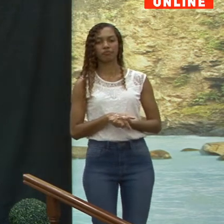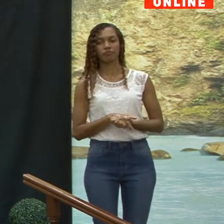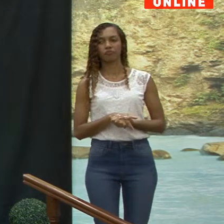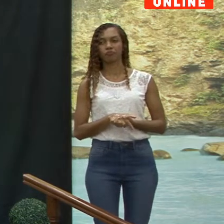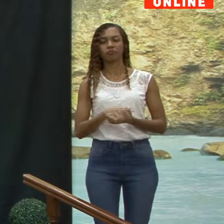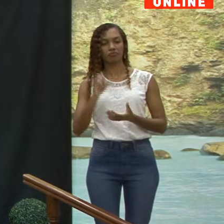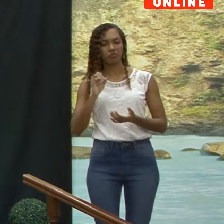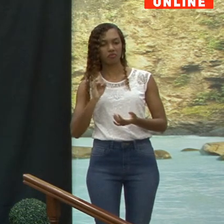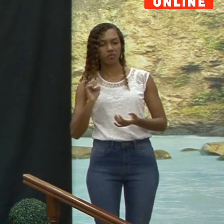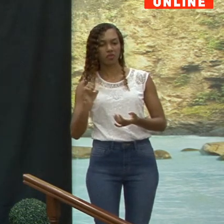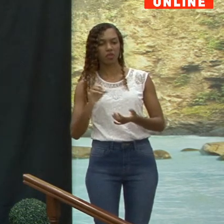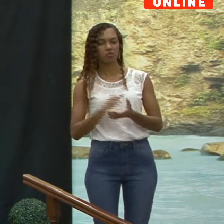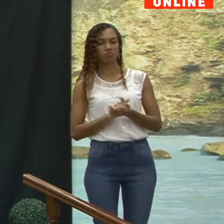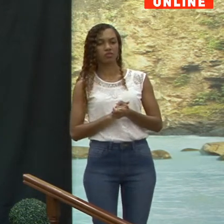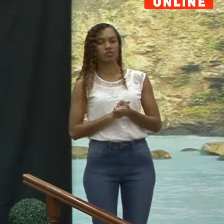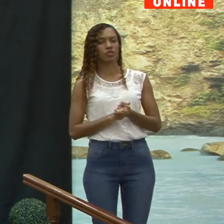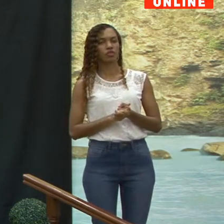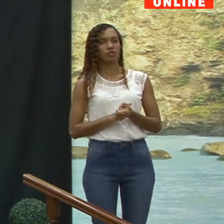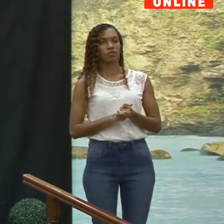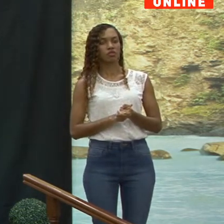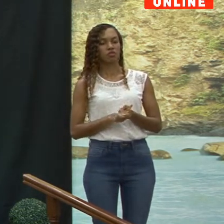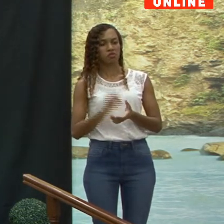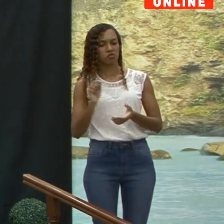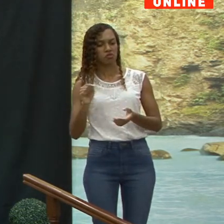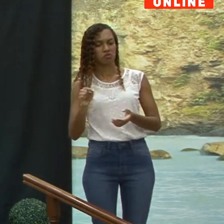Se tiver só 10,